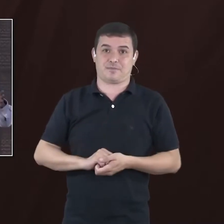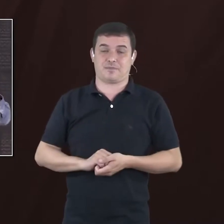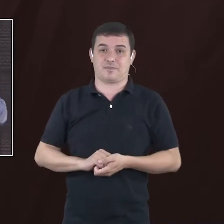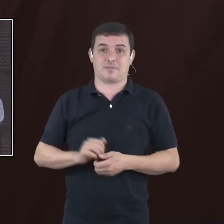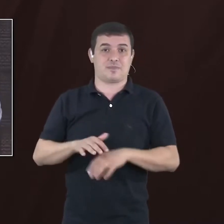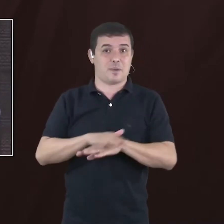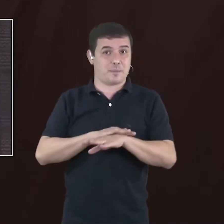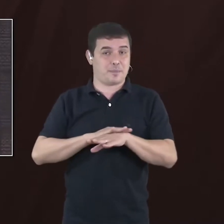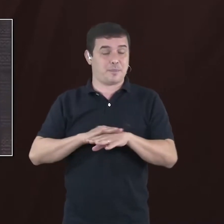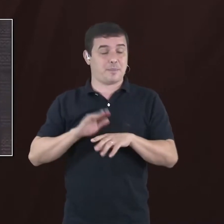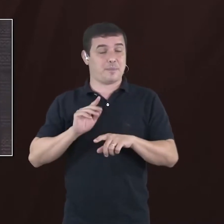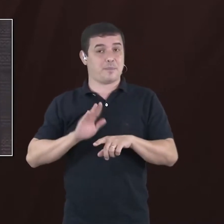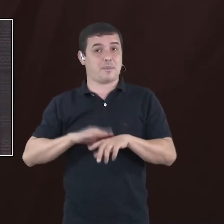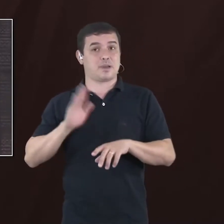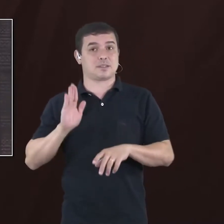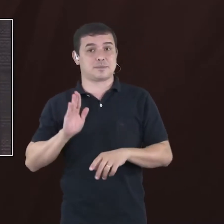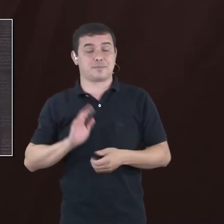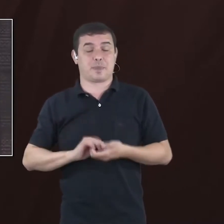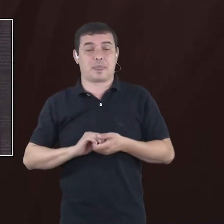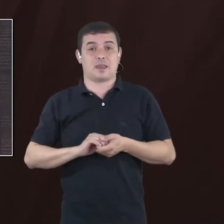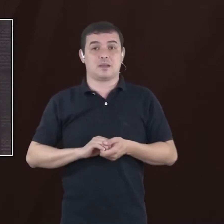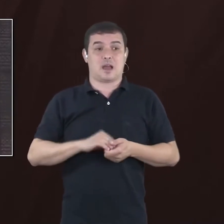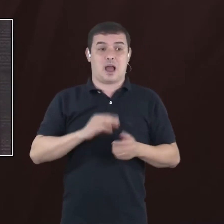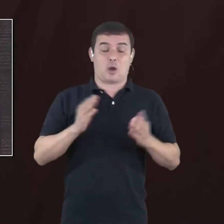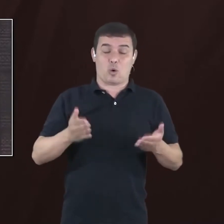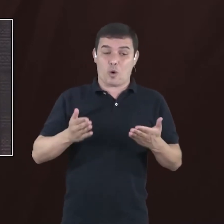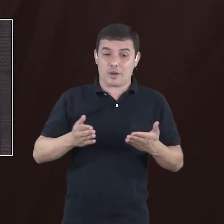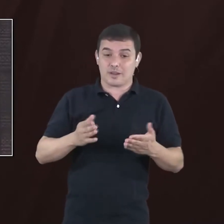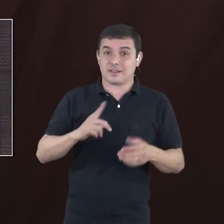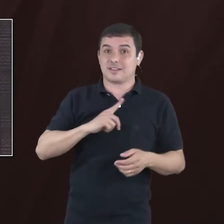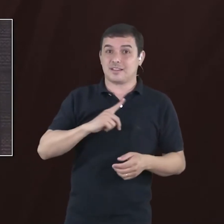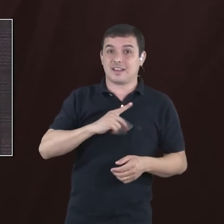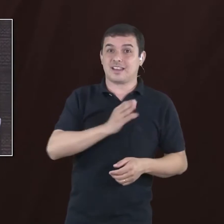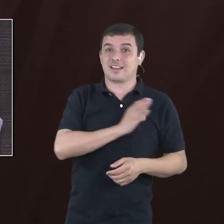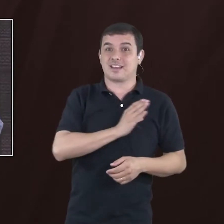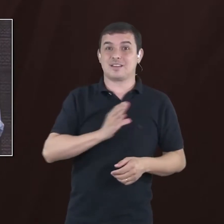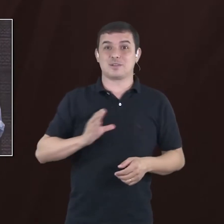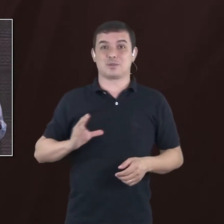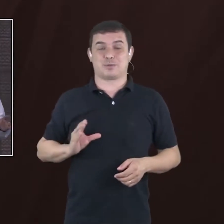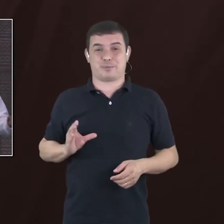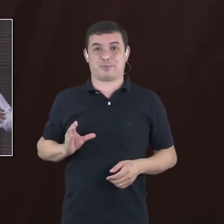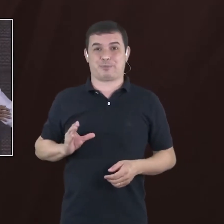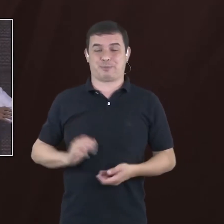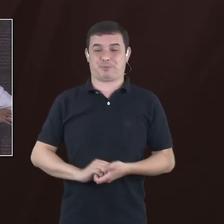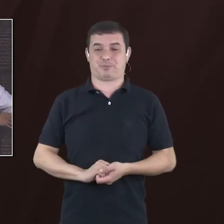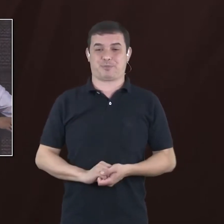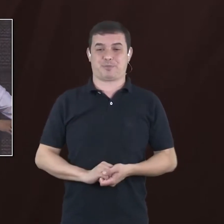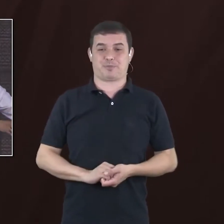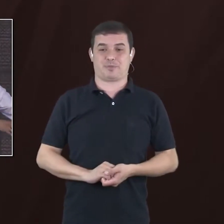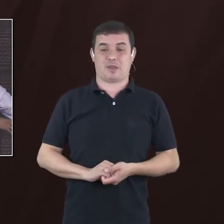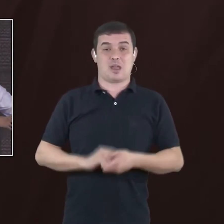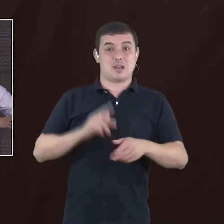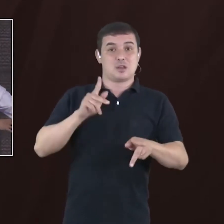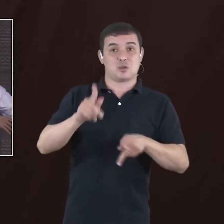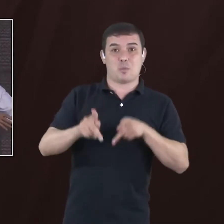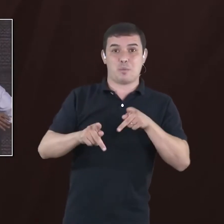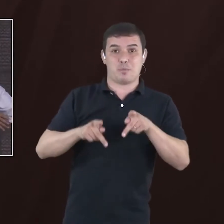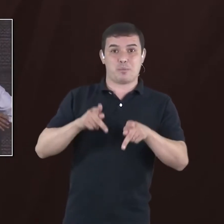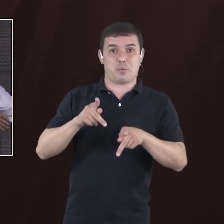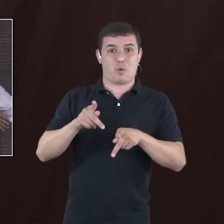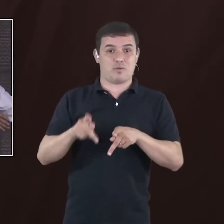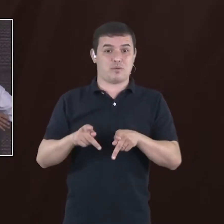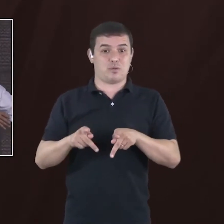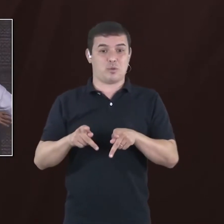Chegou o quê? Chegou Cristo, ele tira agora o seu povo, do